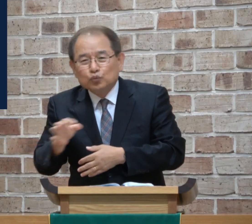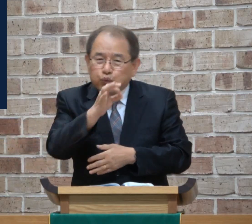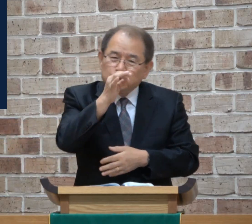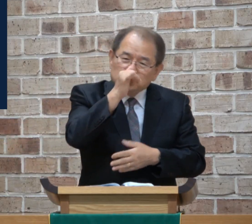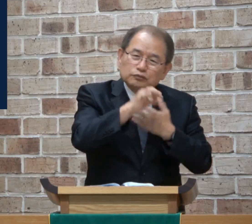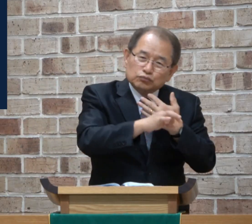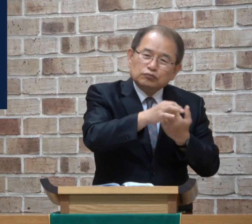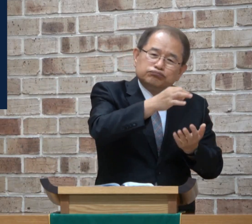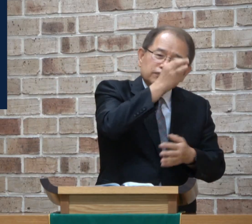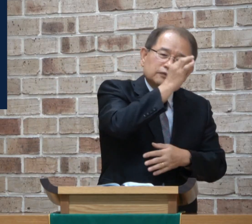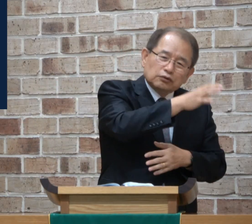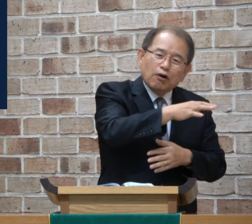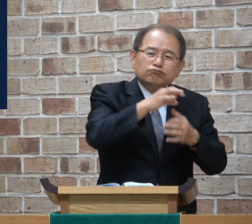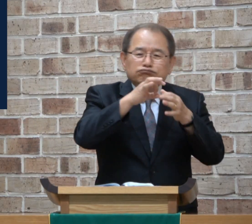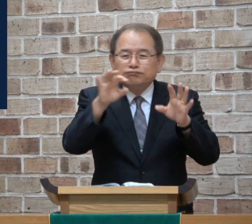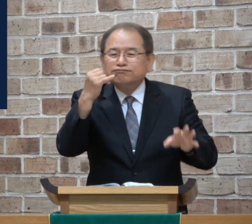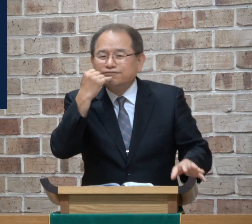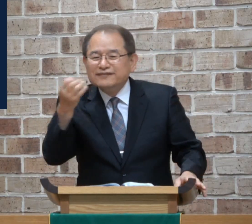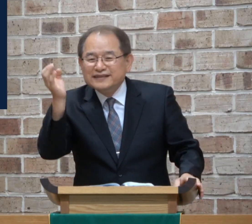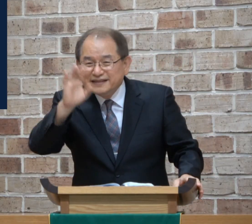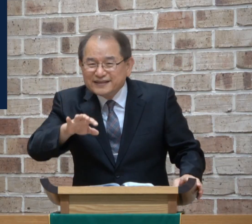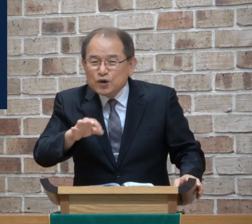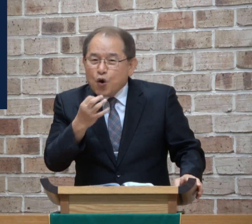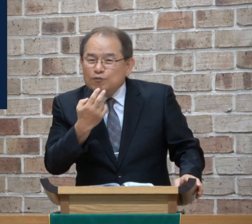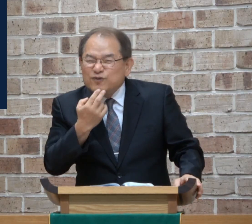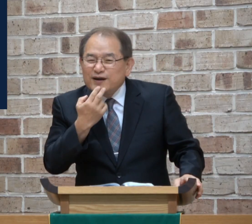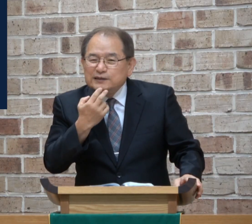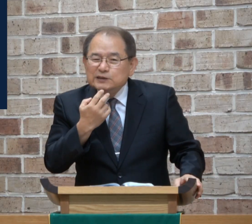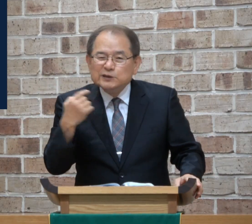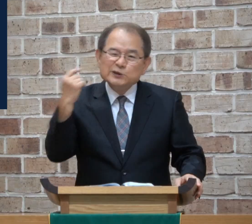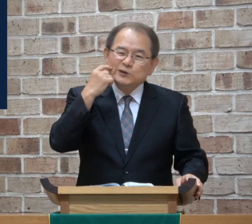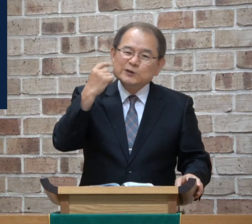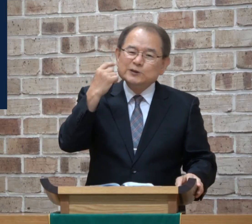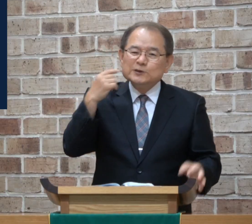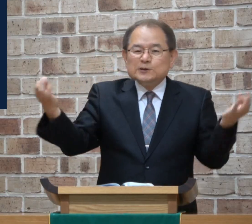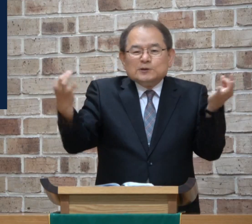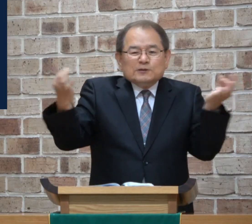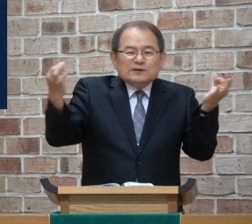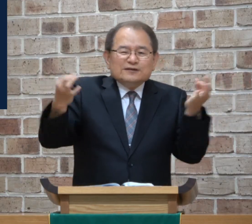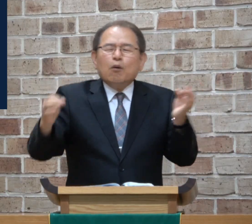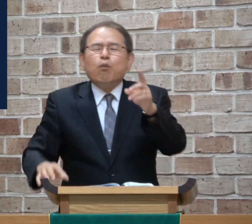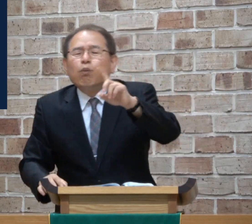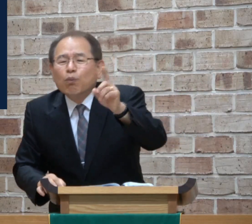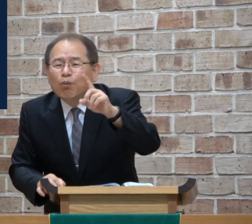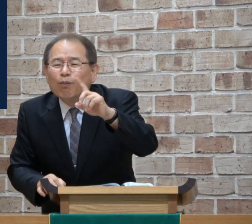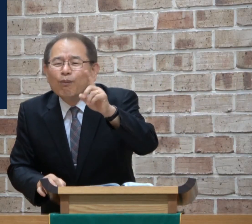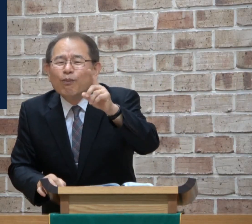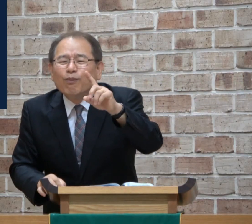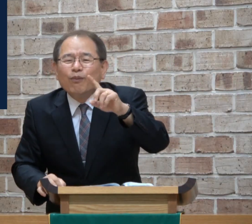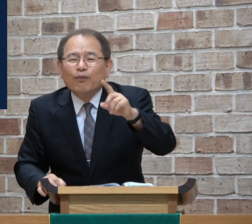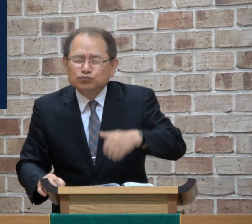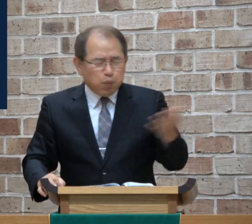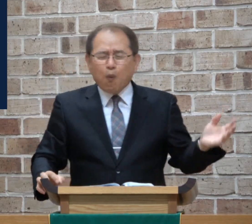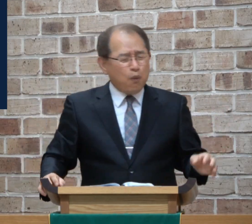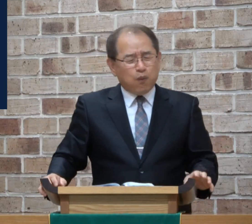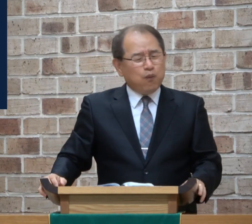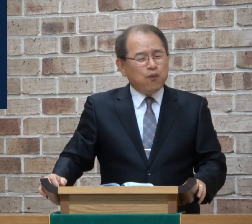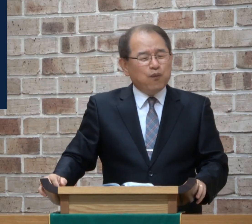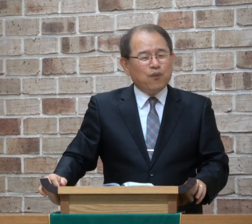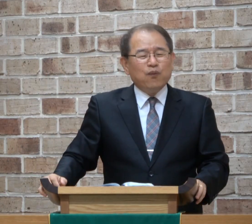내 형편과 처지에 맞게 구입하고 사용하면 되는데 많은 사람들로부터 관심을 받기 위해서